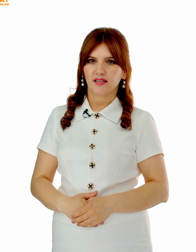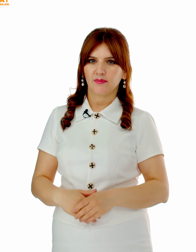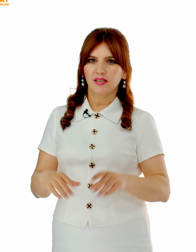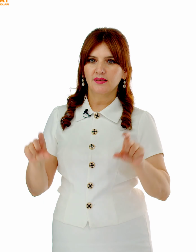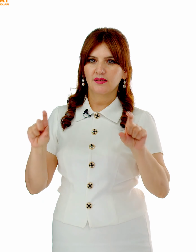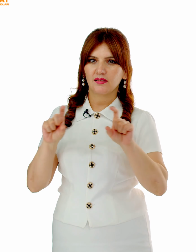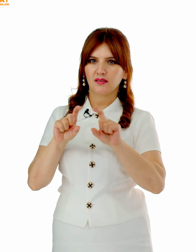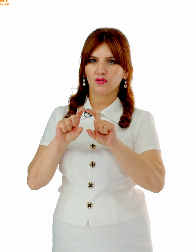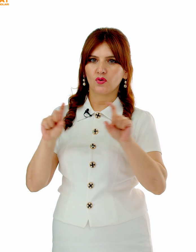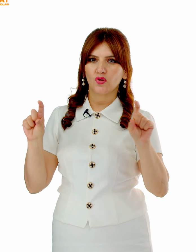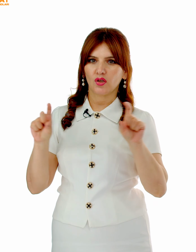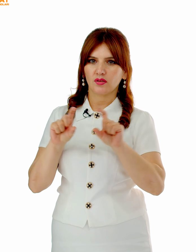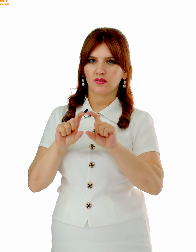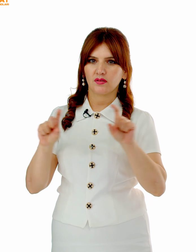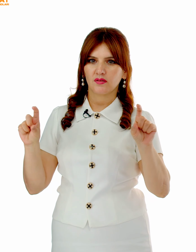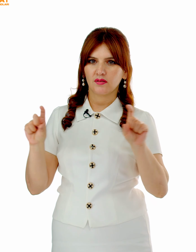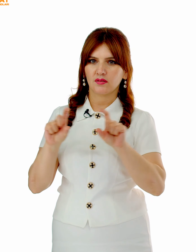Qaytaraman. Do'kon.